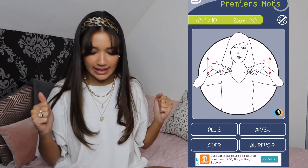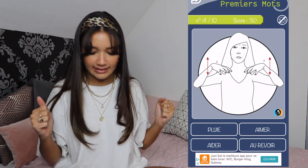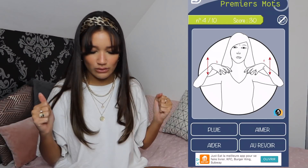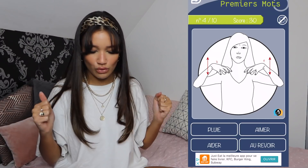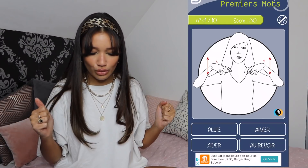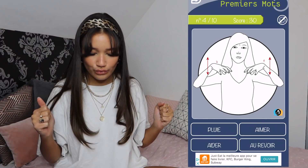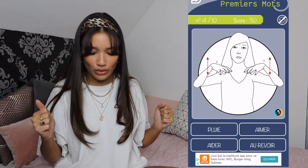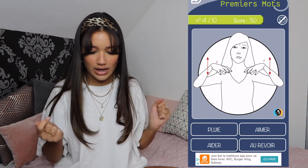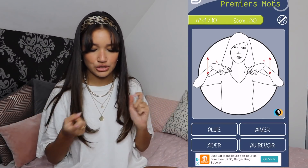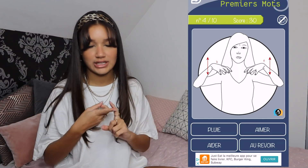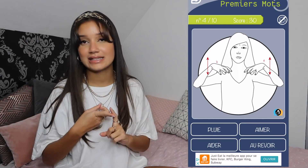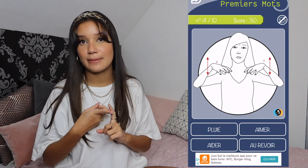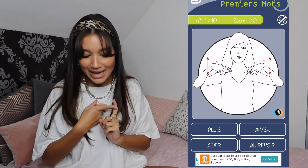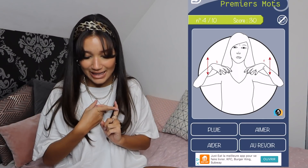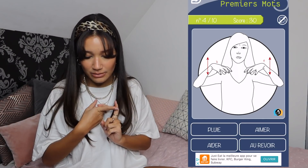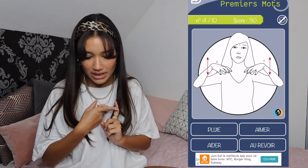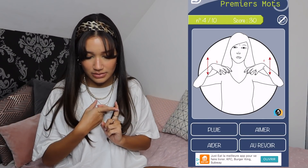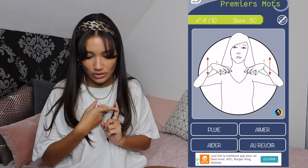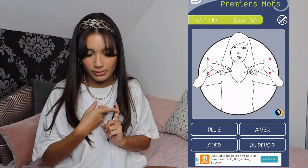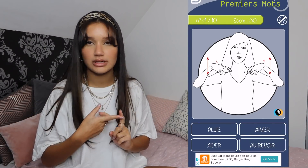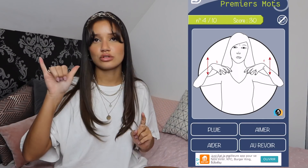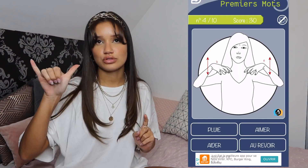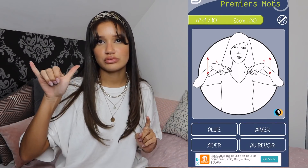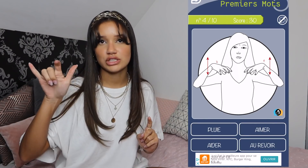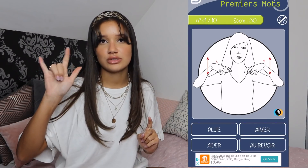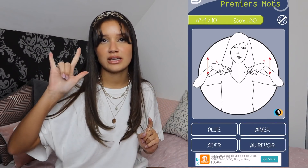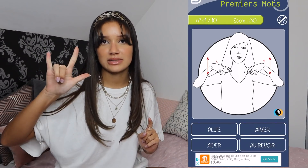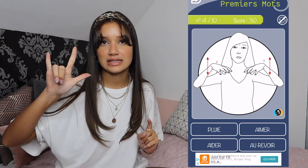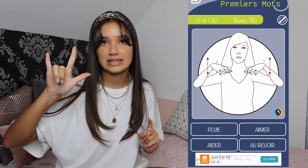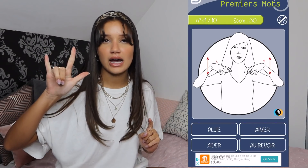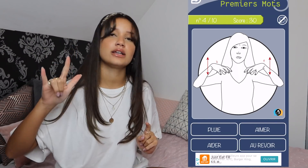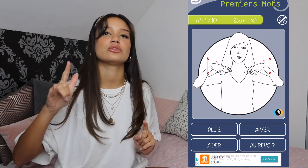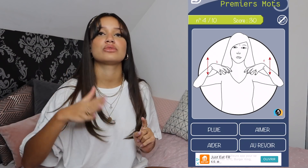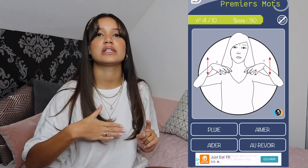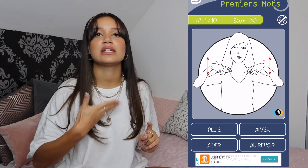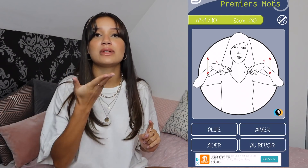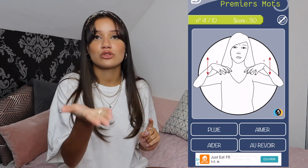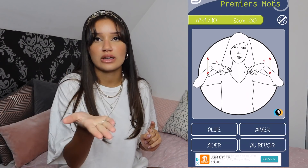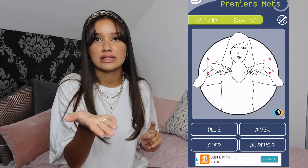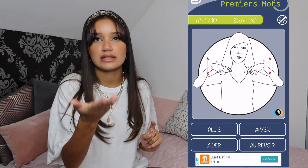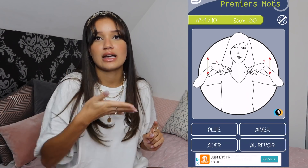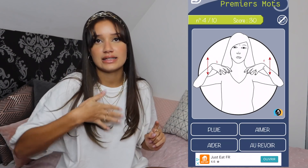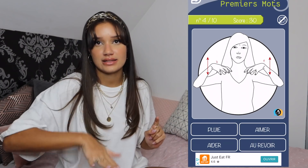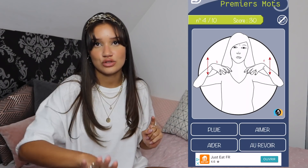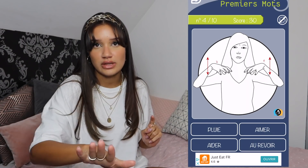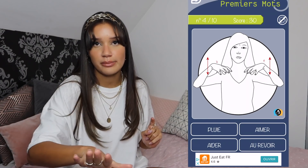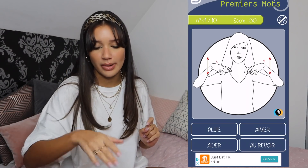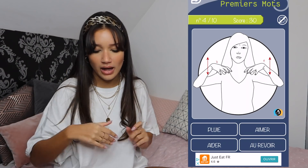aider ou au revoir? Je sais que c'est pas aimer il me semble. Quand on dit je t'aime c'est ça et quand on dit aimer je crois que c'est ça et ça c'est je n'aime pas.